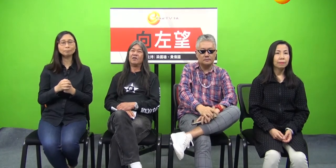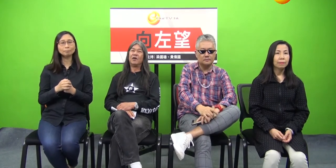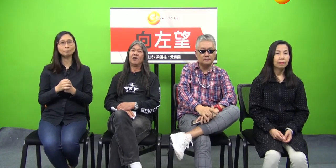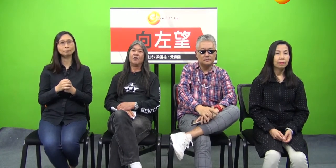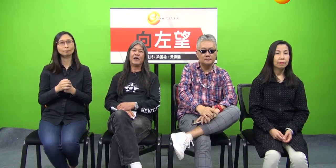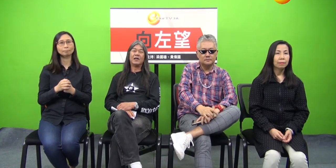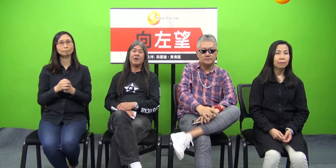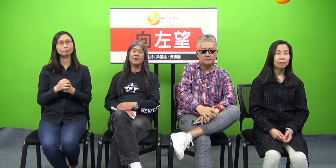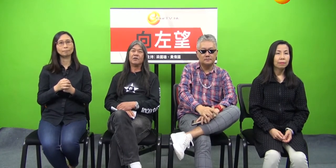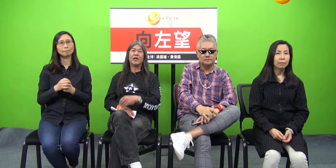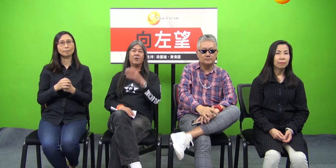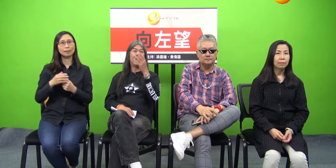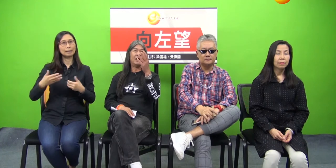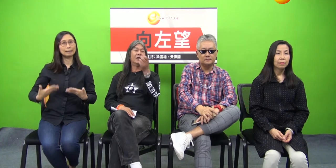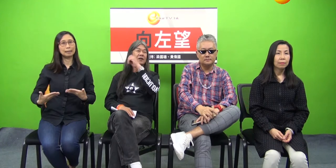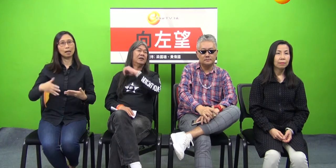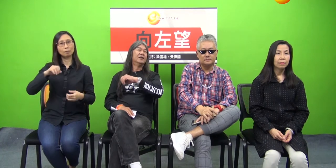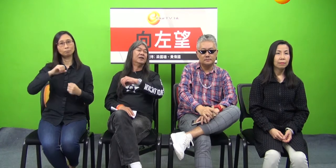就係話，哦，咁既然而家咁嘅時候，即係話